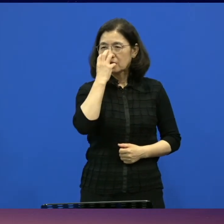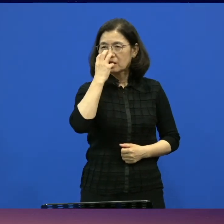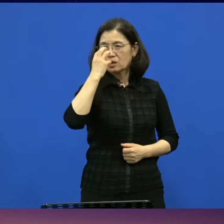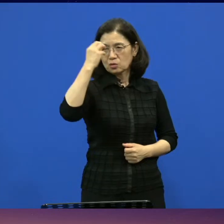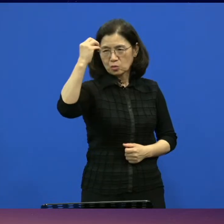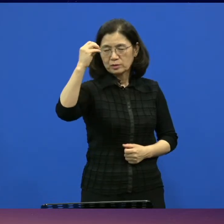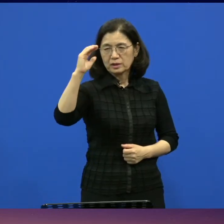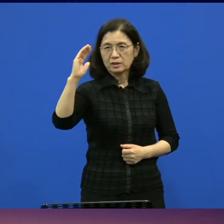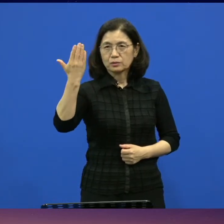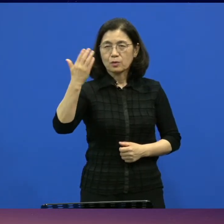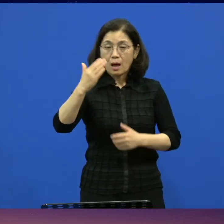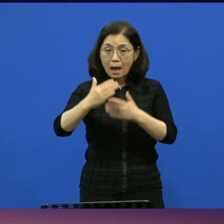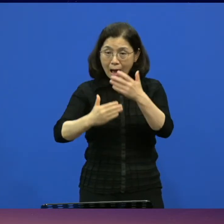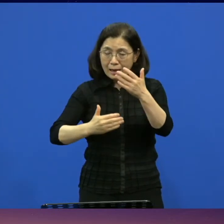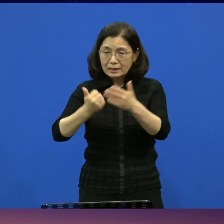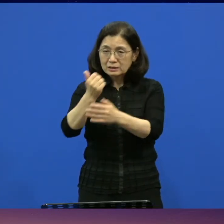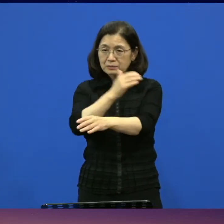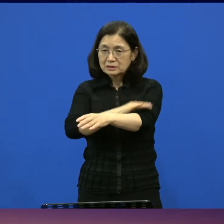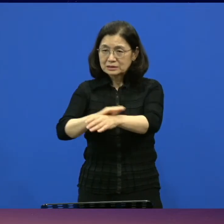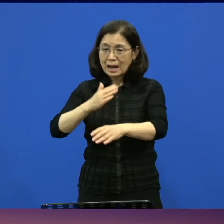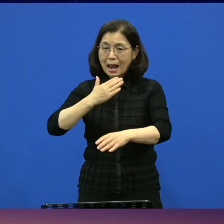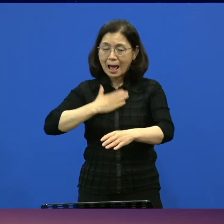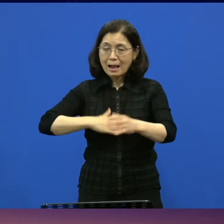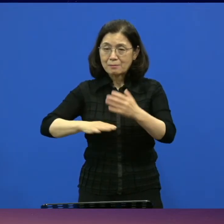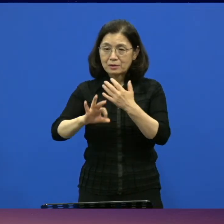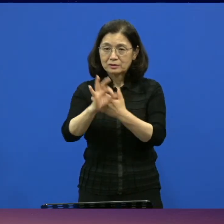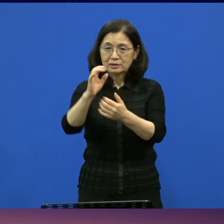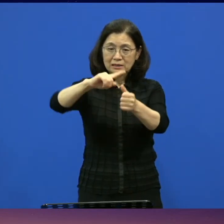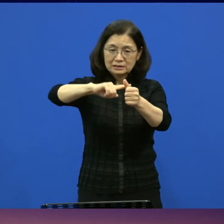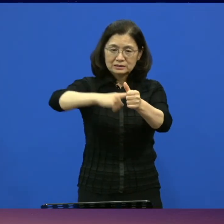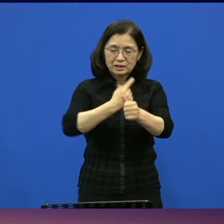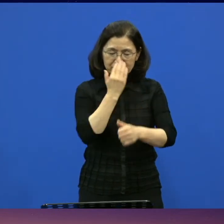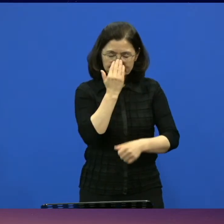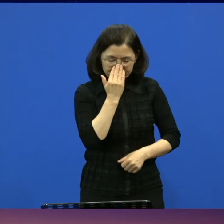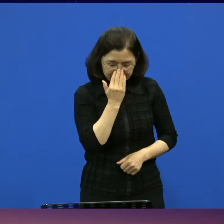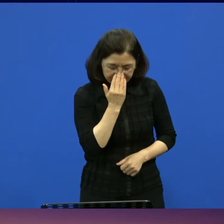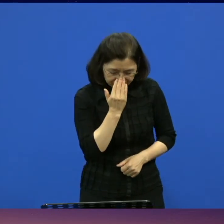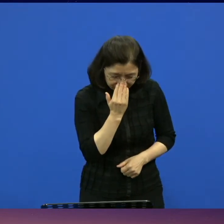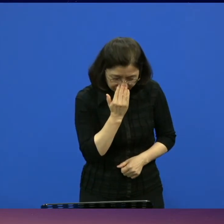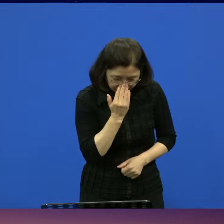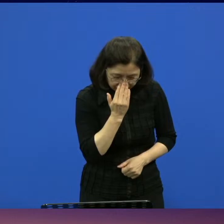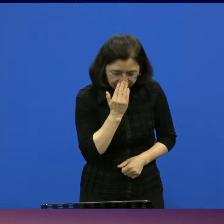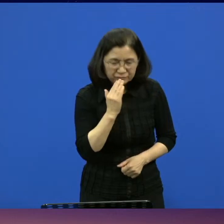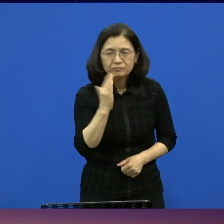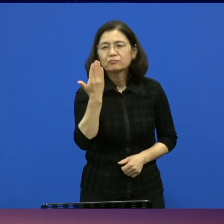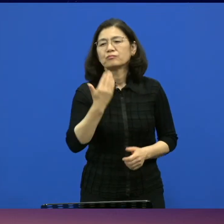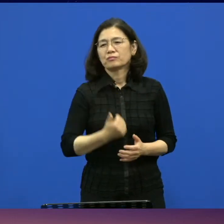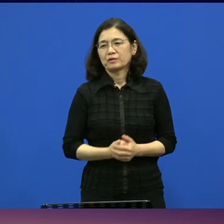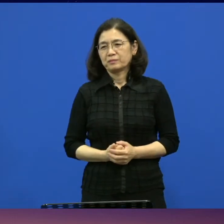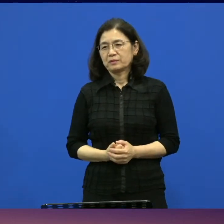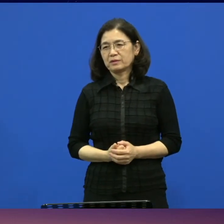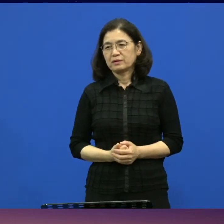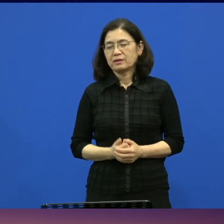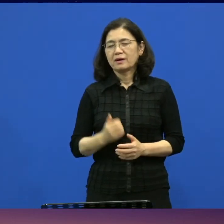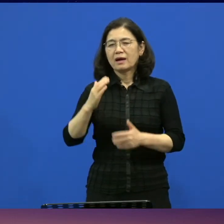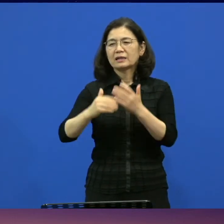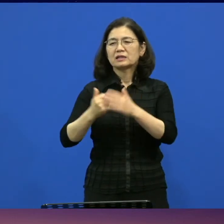하나님을 알면 저절로 겸손이 일어나는 거죠. 저절로 겸손이 일어나는 거죠.